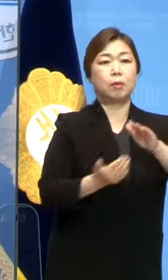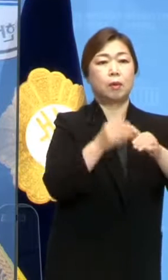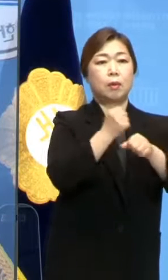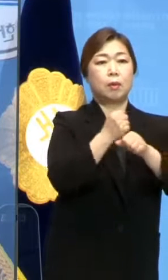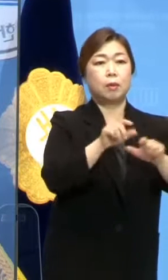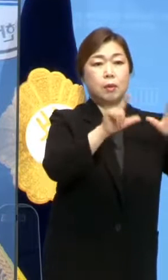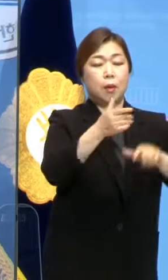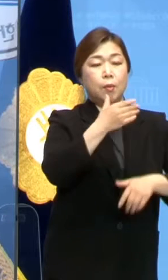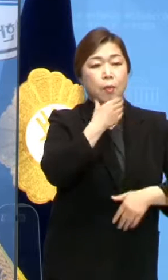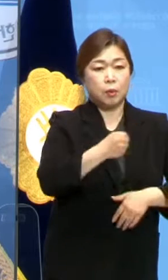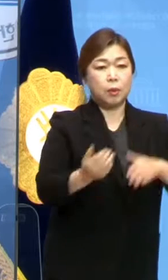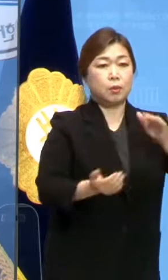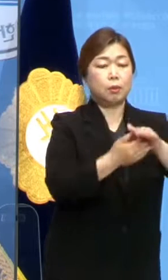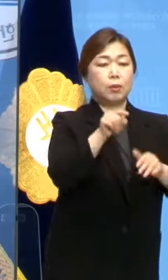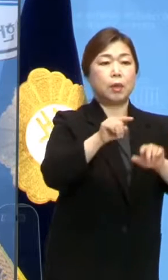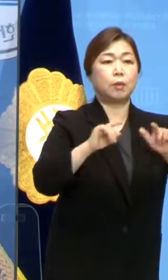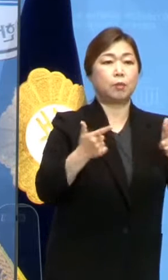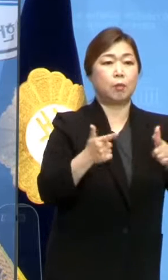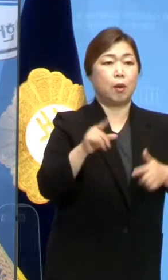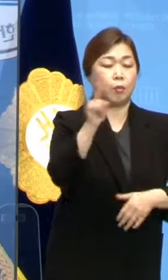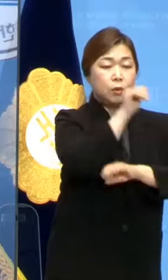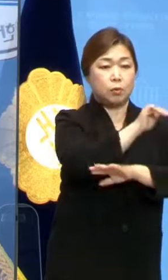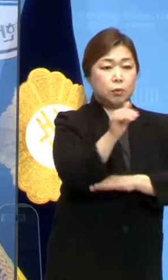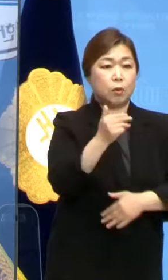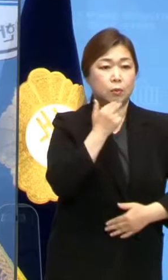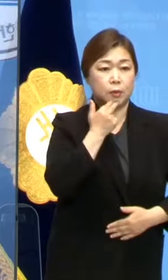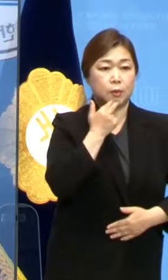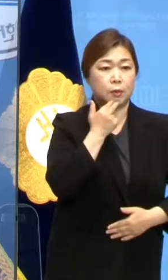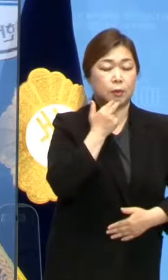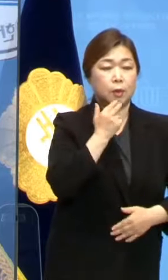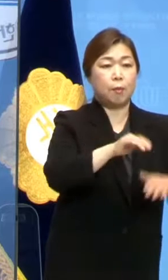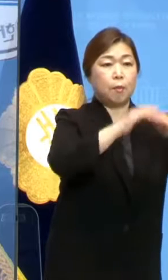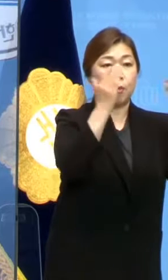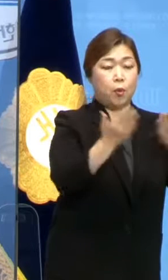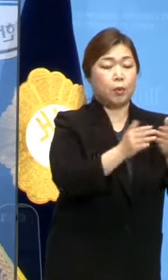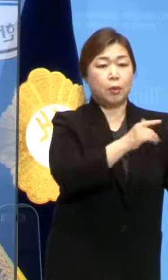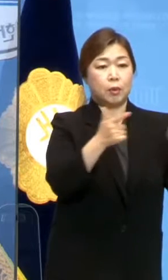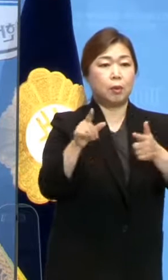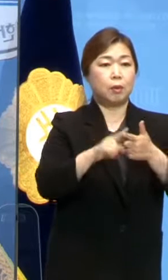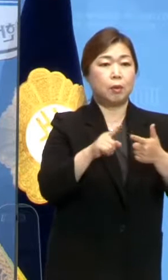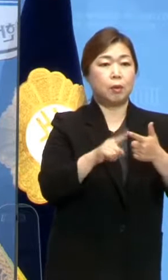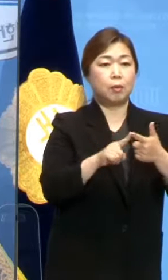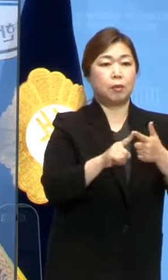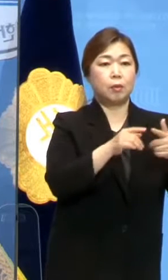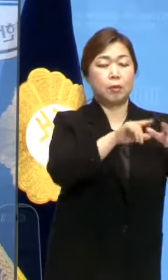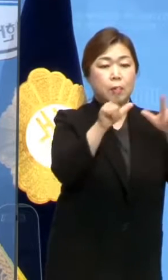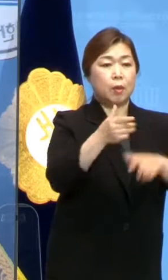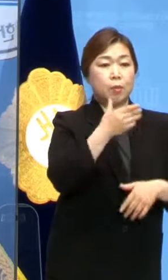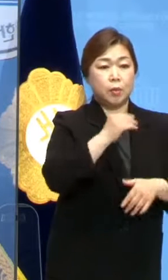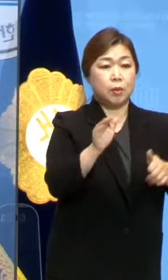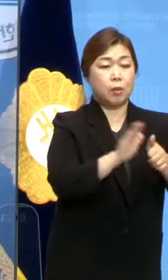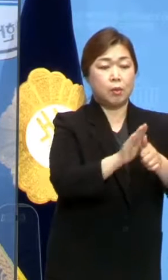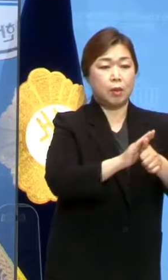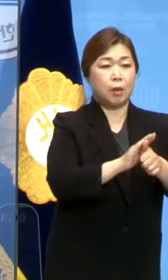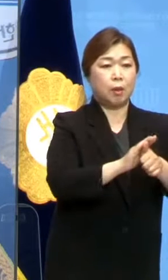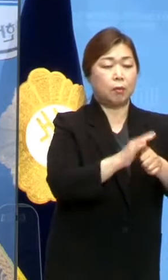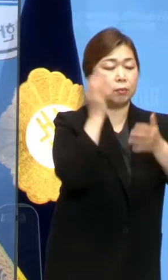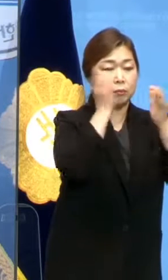사회복지를 이룩하는 것이 아니라 아무 기준 없이 모든 것의 사회복지 현장을 뒤흔들 수 있도록